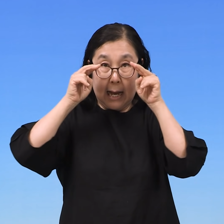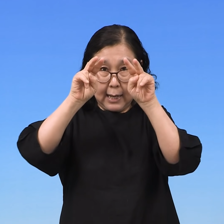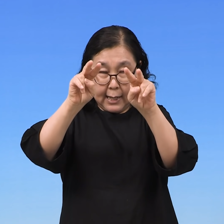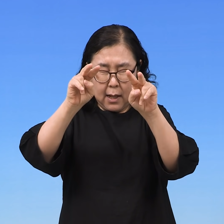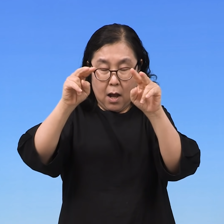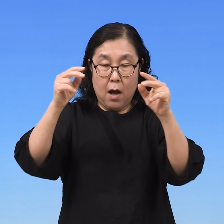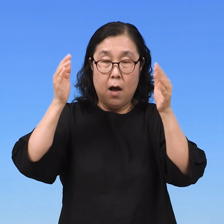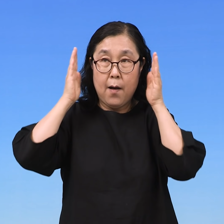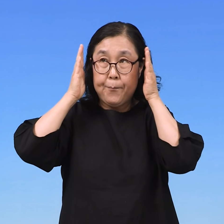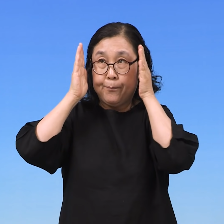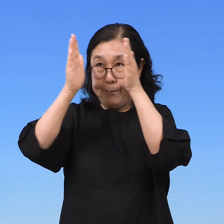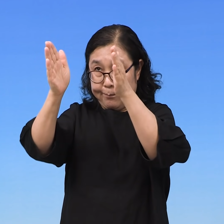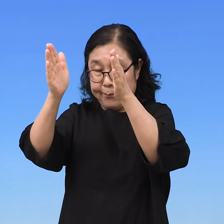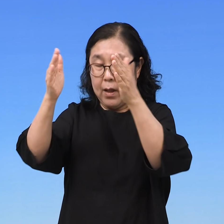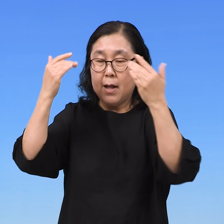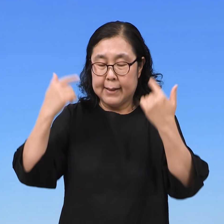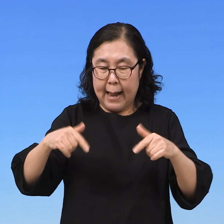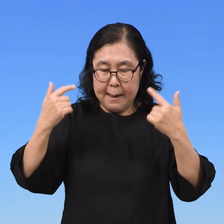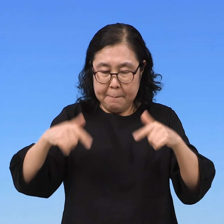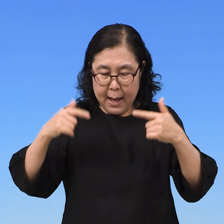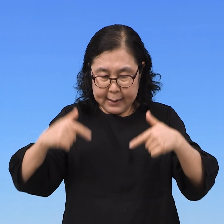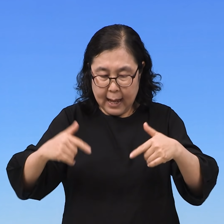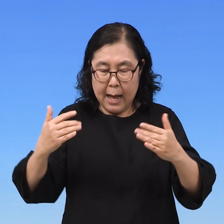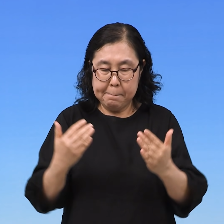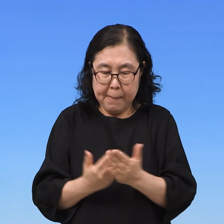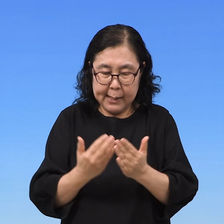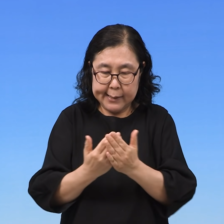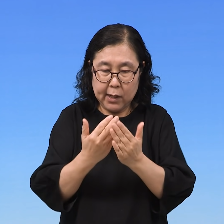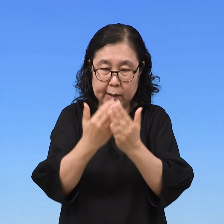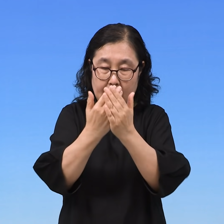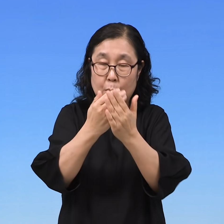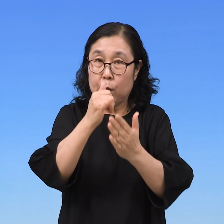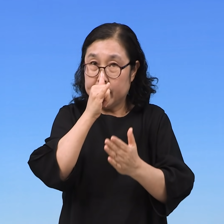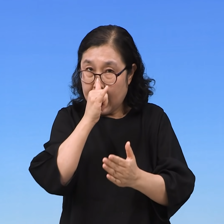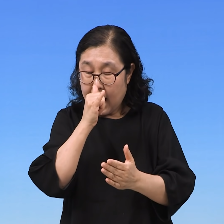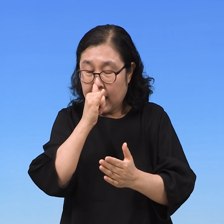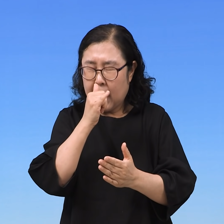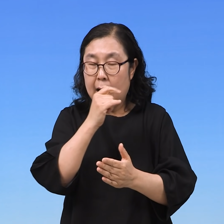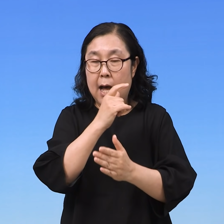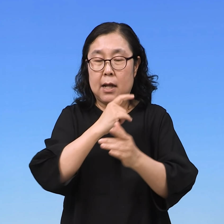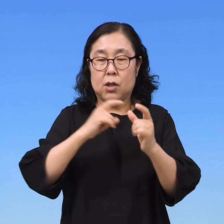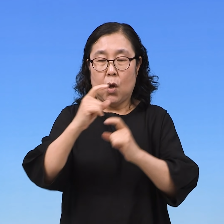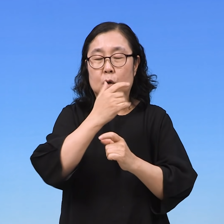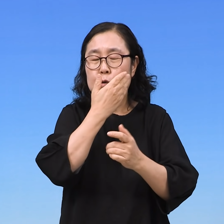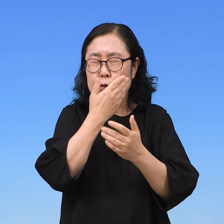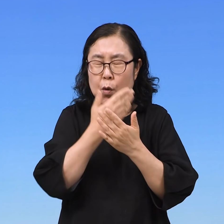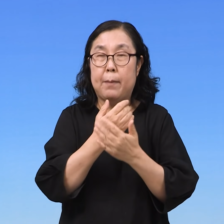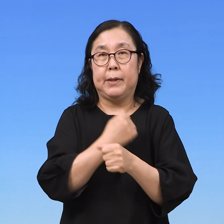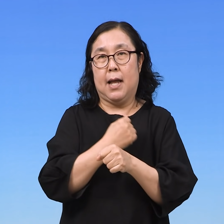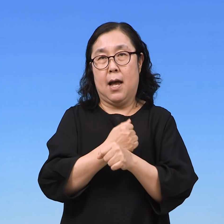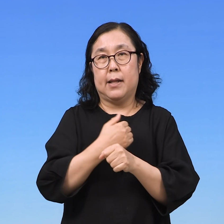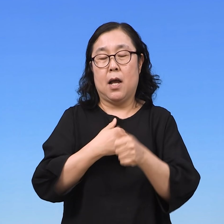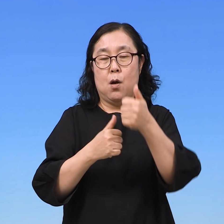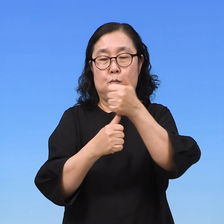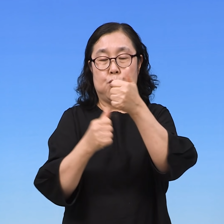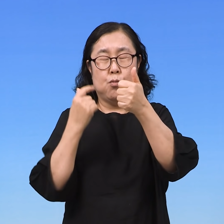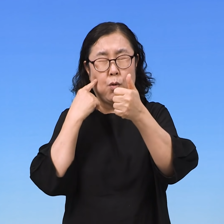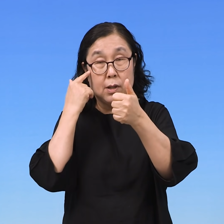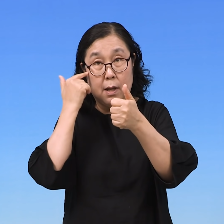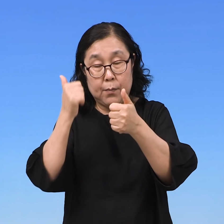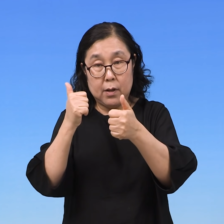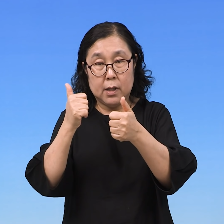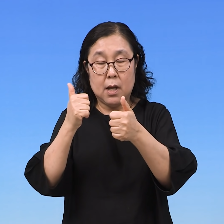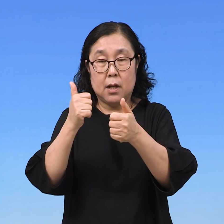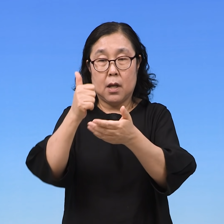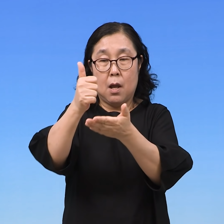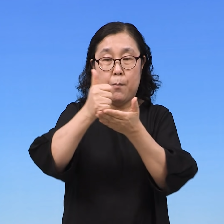있는 존재인가, 이게 더 중요하다는 겁니다. 간혹 교육자들을 우리가 이제 많이 모집을 하다가 보니까요,